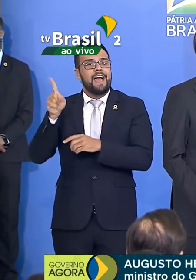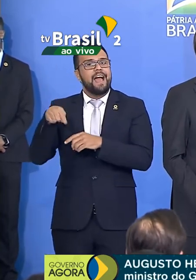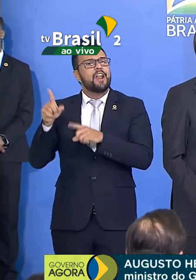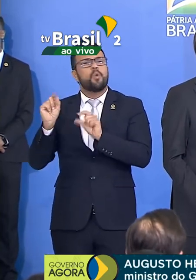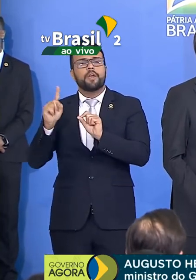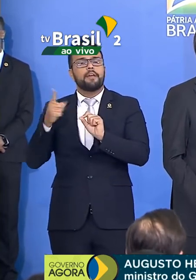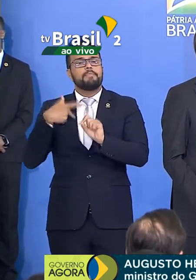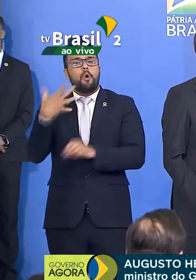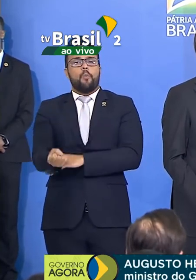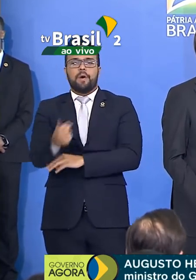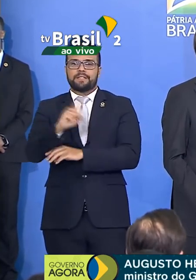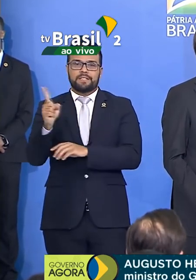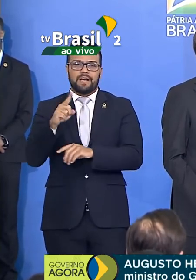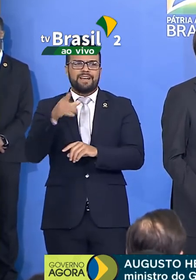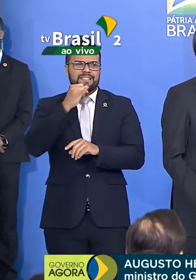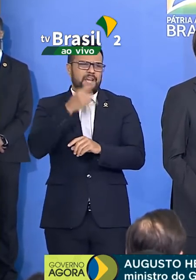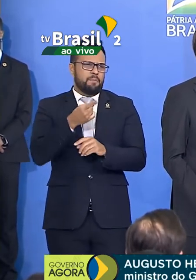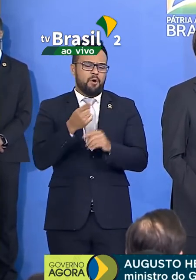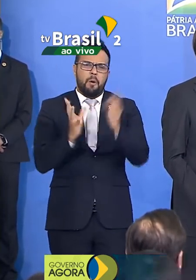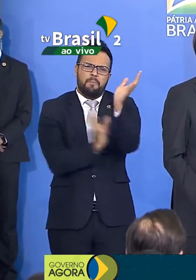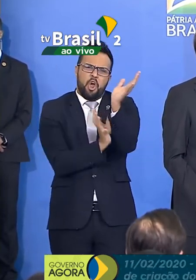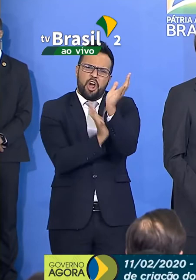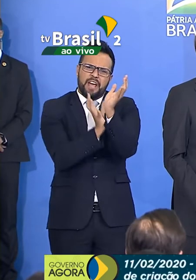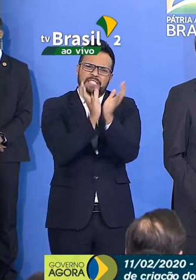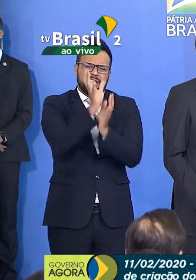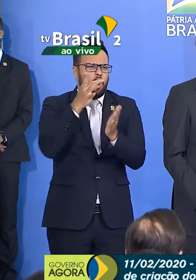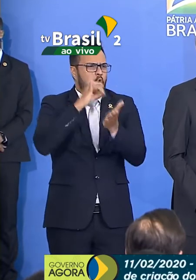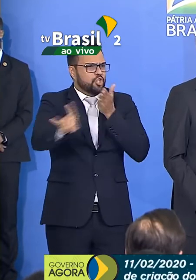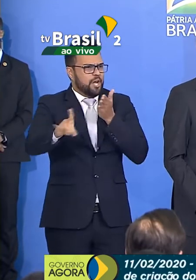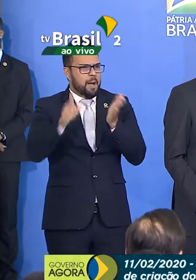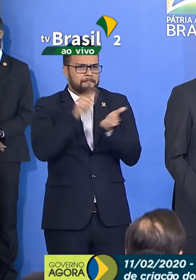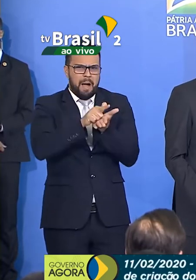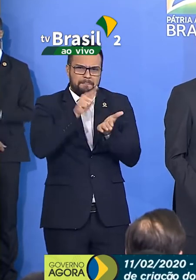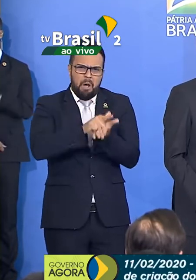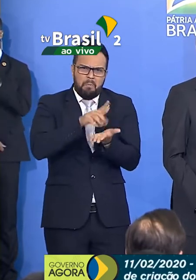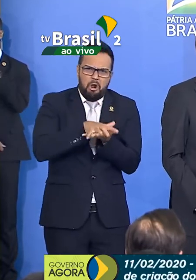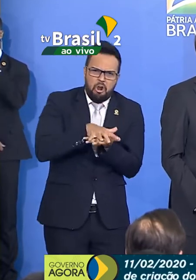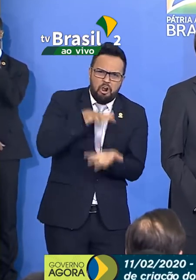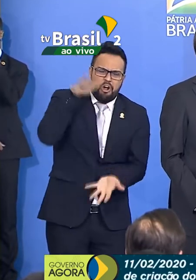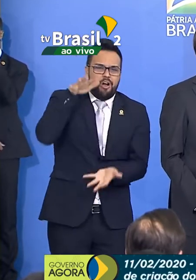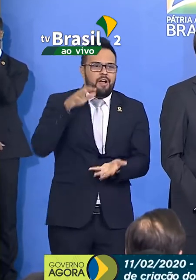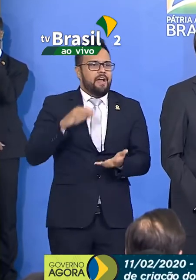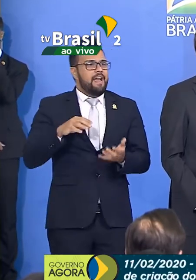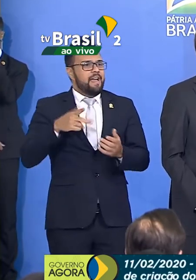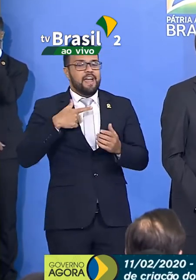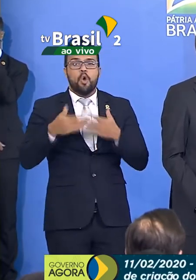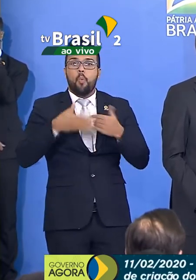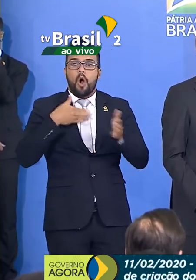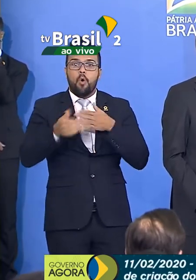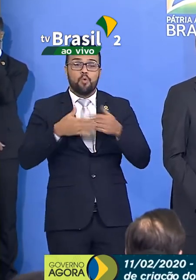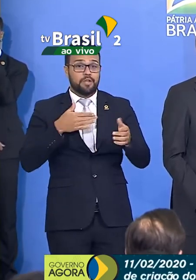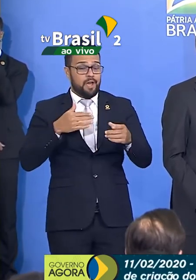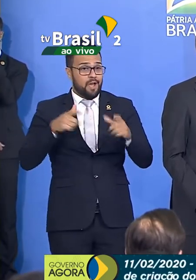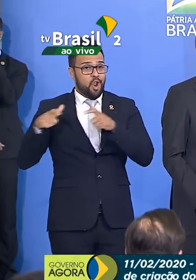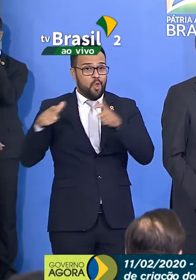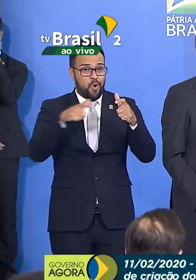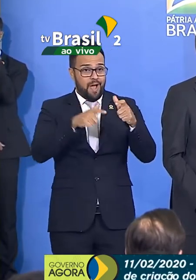avesso a qualquer burocracia, ele detestava papel, onde ele passava, ele deixava um rastro de